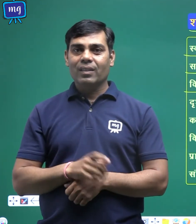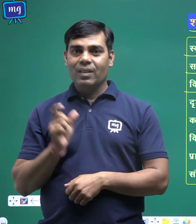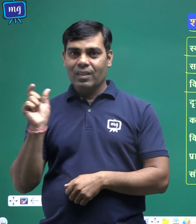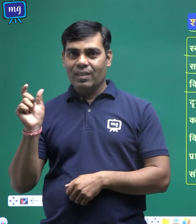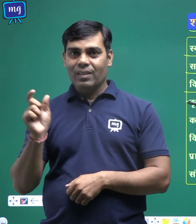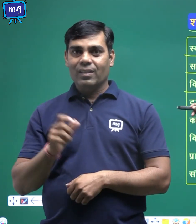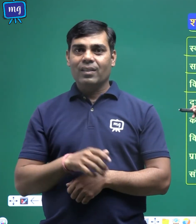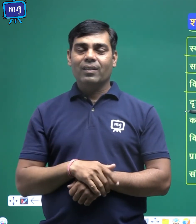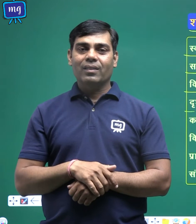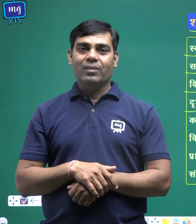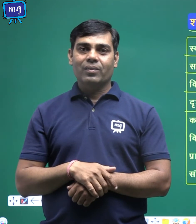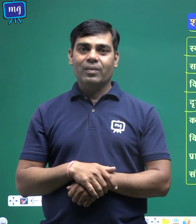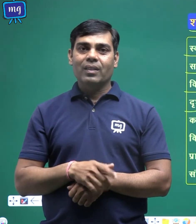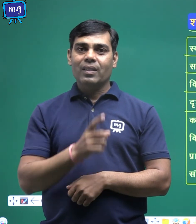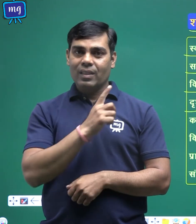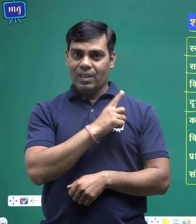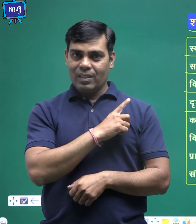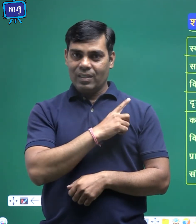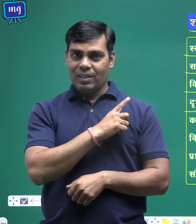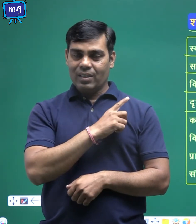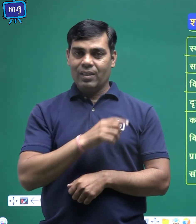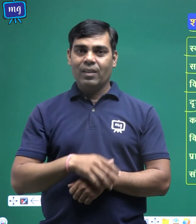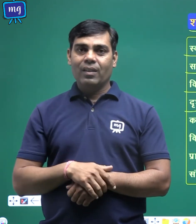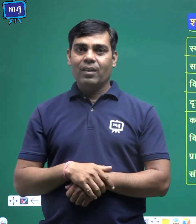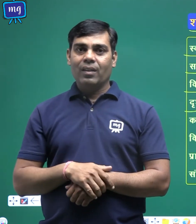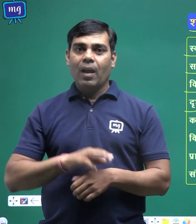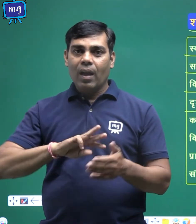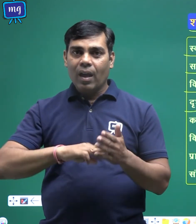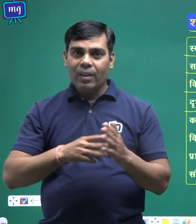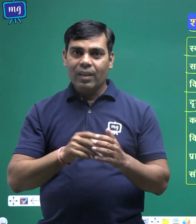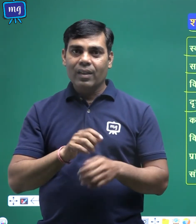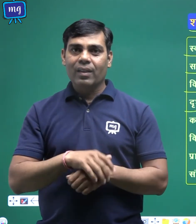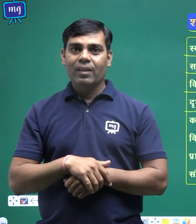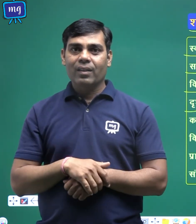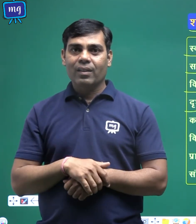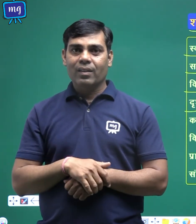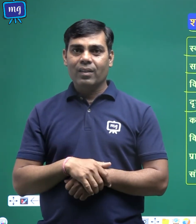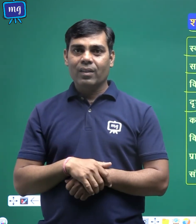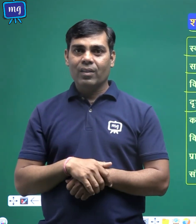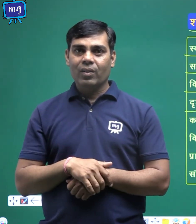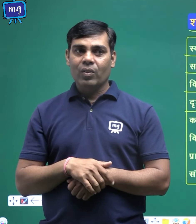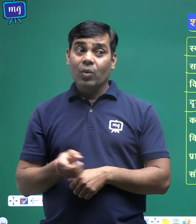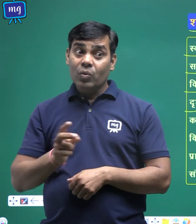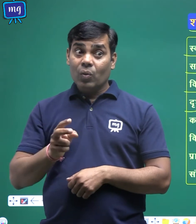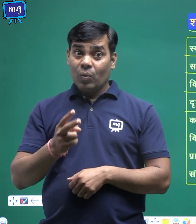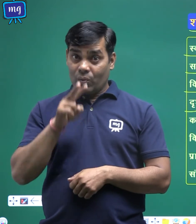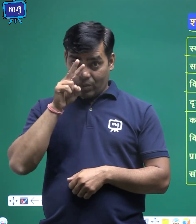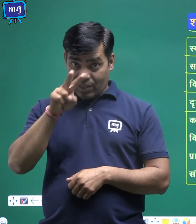शब्द है दृश्य, अर्थ है जो दिख रहा है